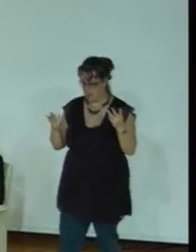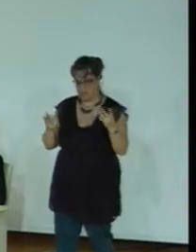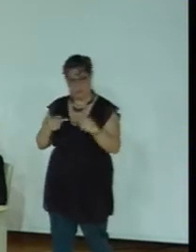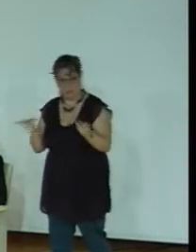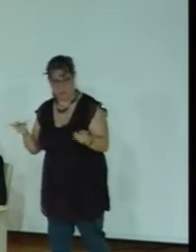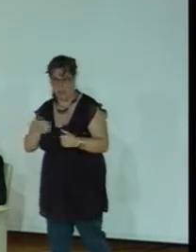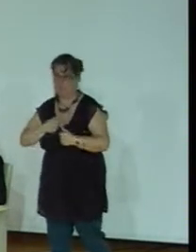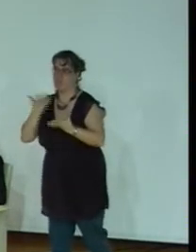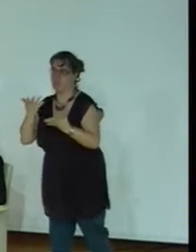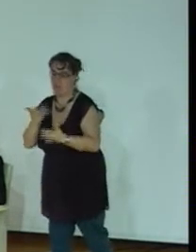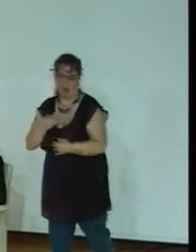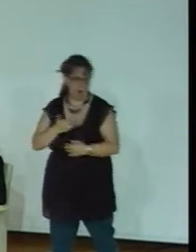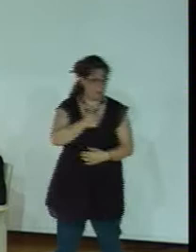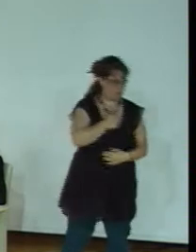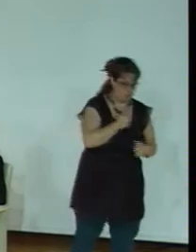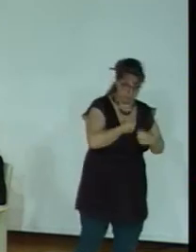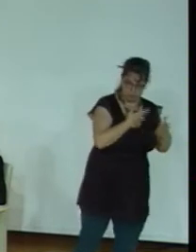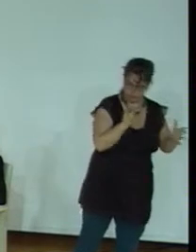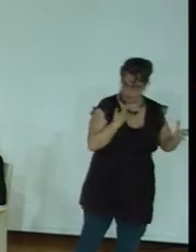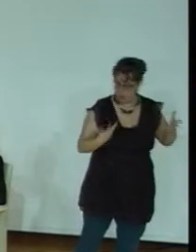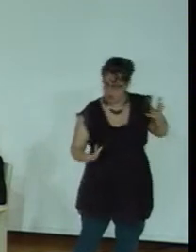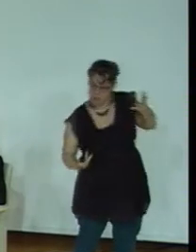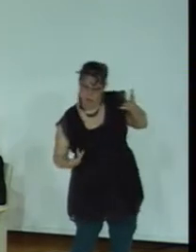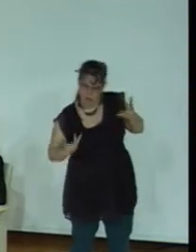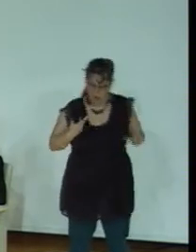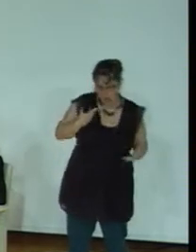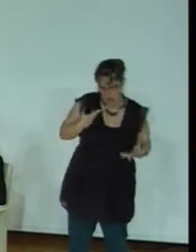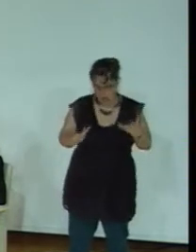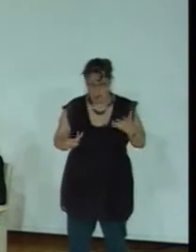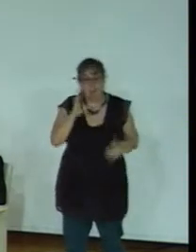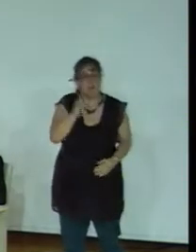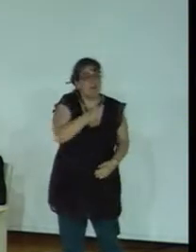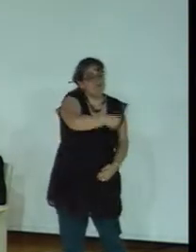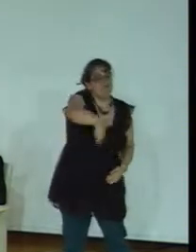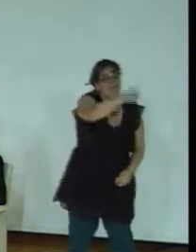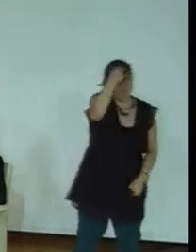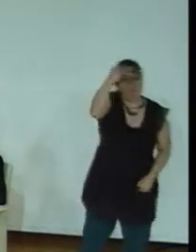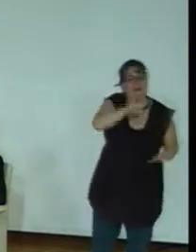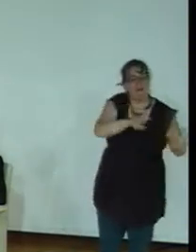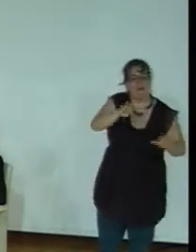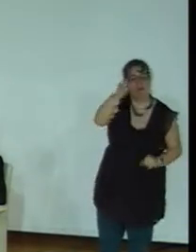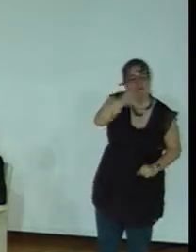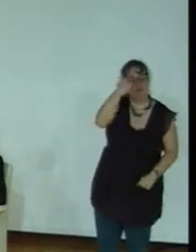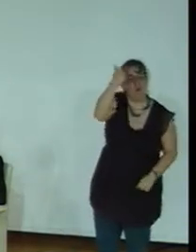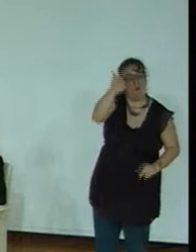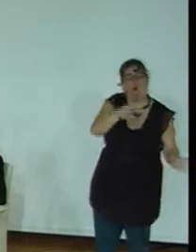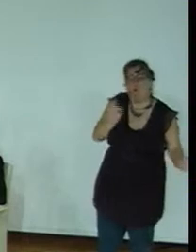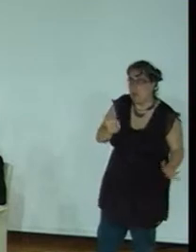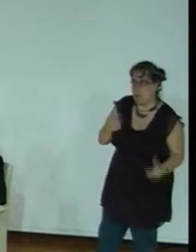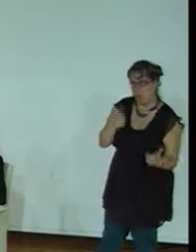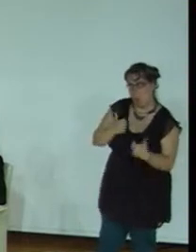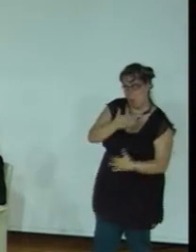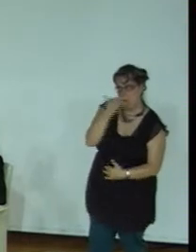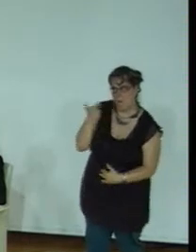qui peuvent renoncer à la liberté essentielle pour obtenir un peu de sécurité temporaire ne méritent ni la liberté ni la sécurité.